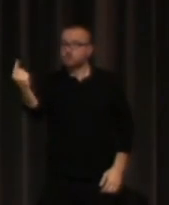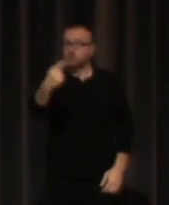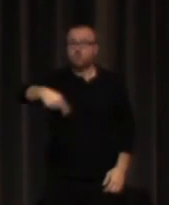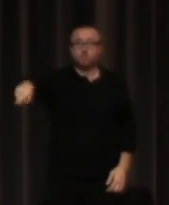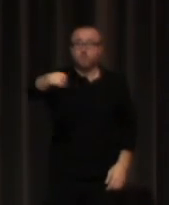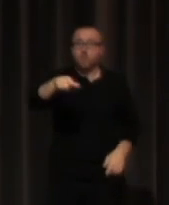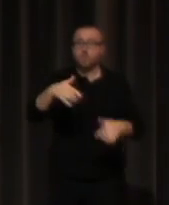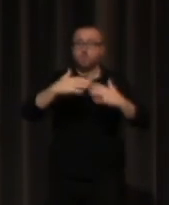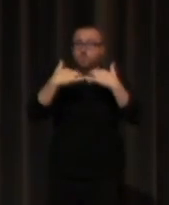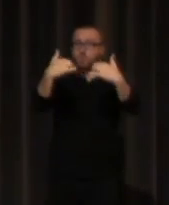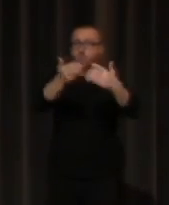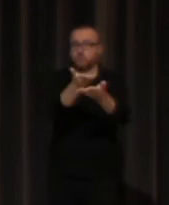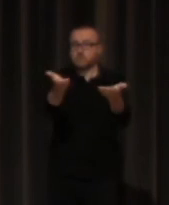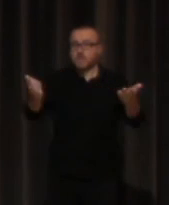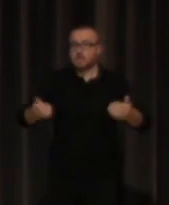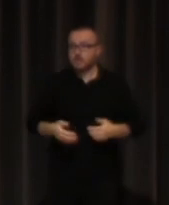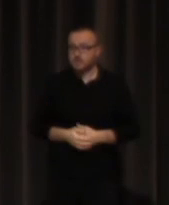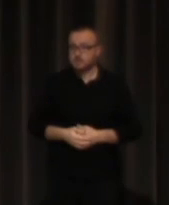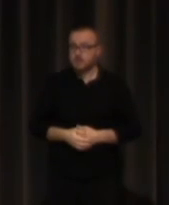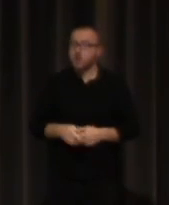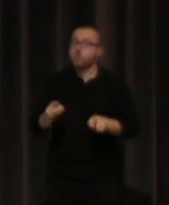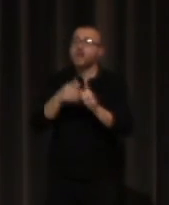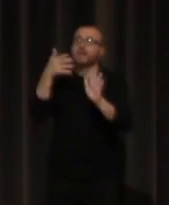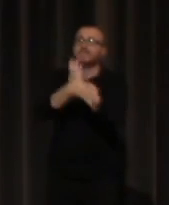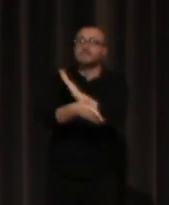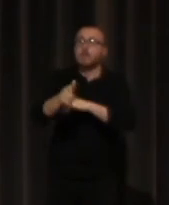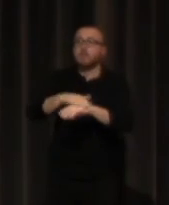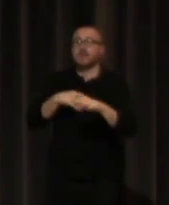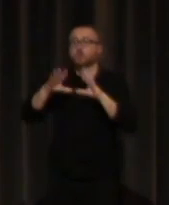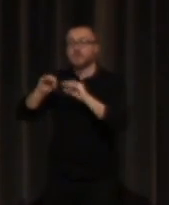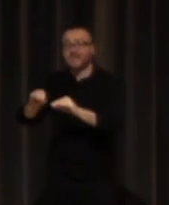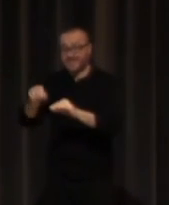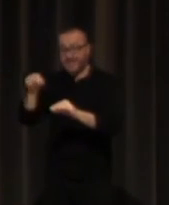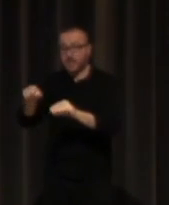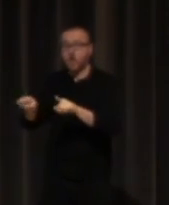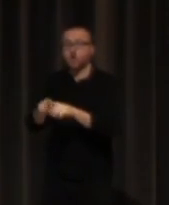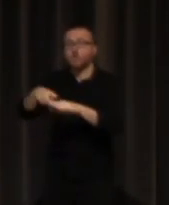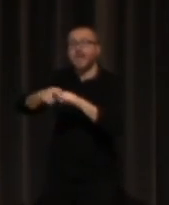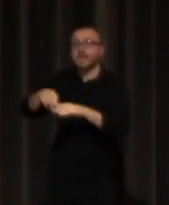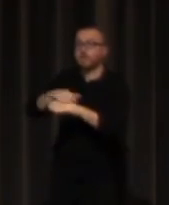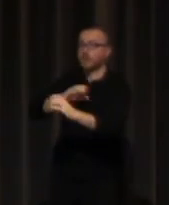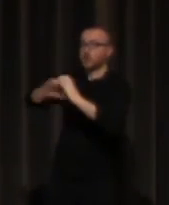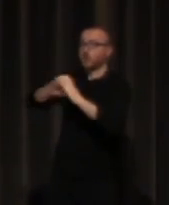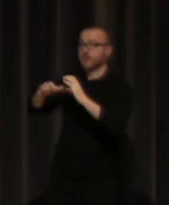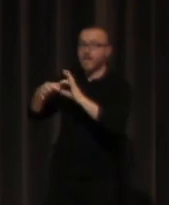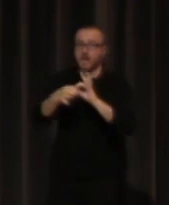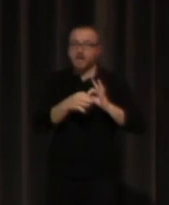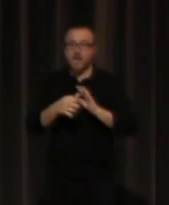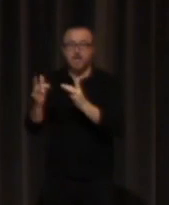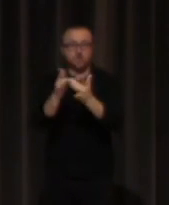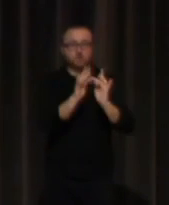que podem modificar la manera de dir, de pensar, de relacionar-nos. Per això dic que hi ha